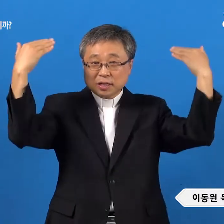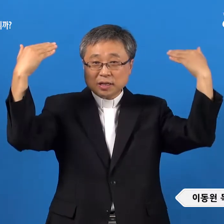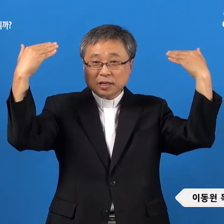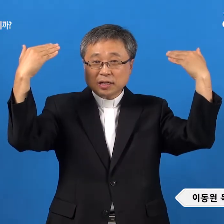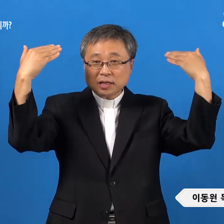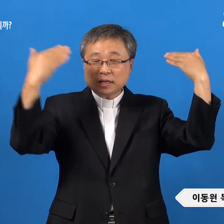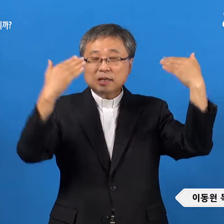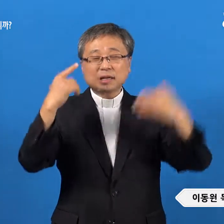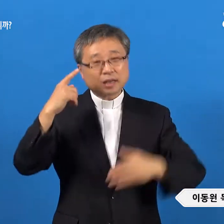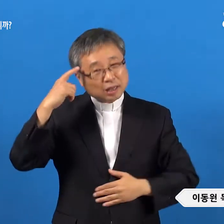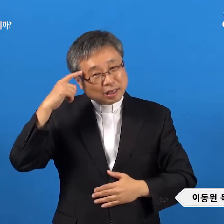갈망되지 않으시나요?